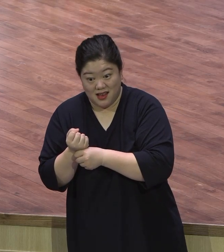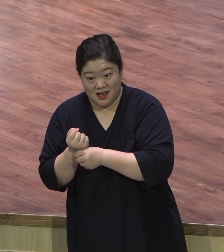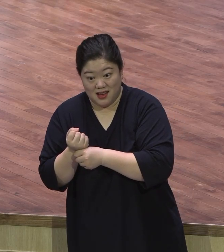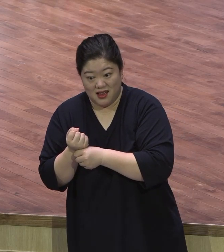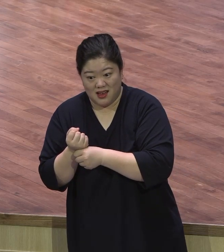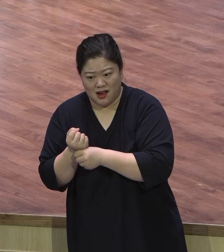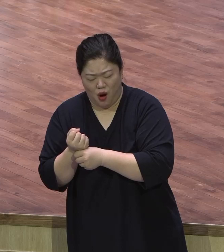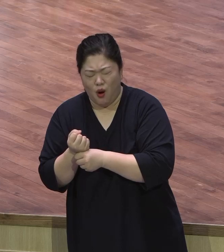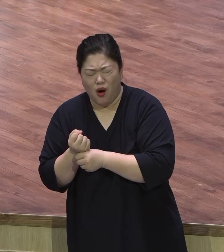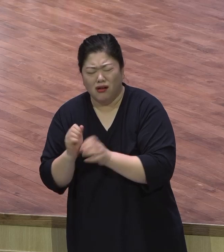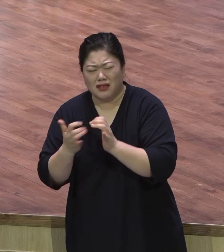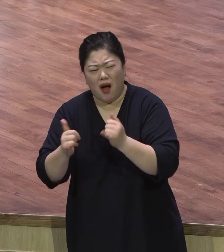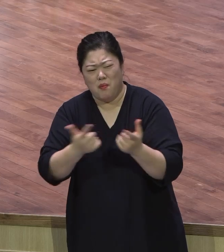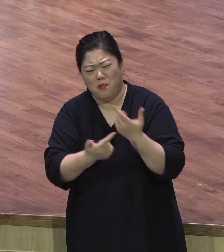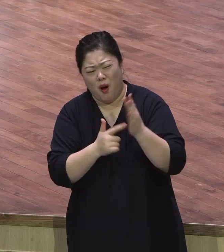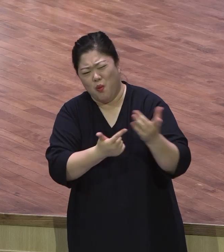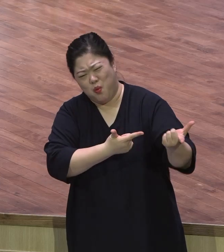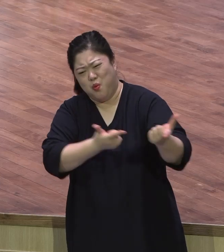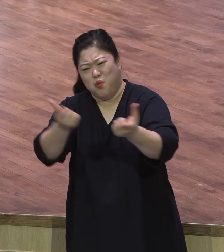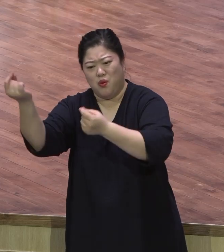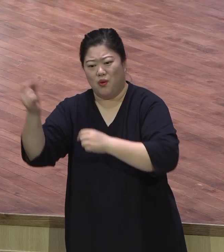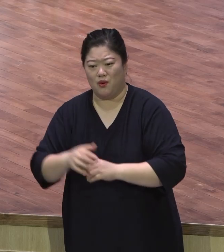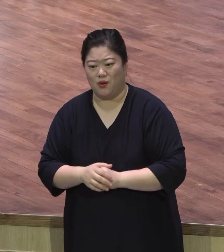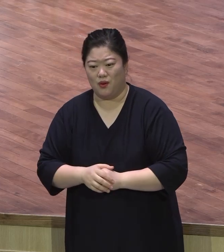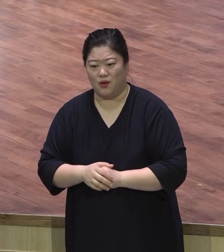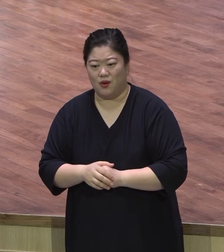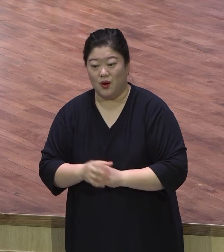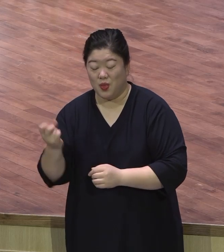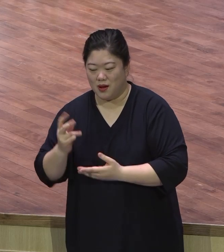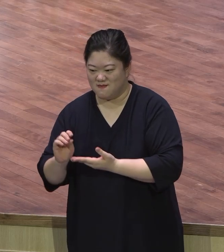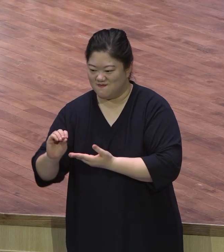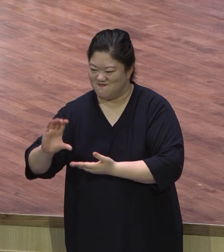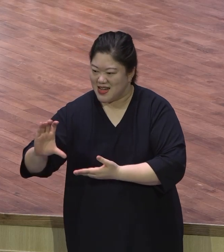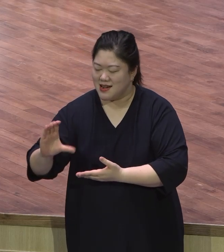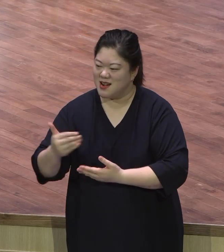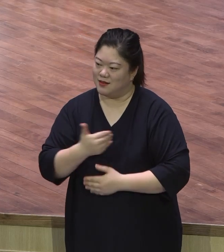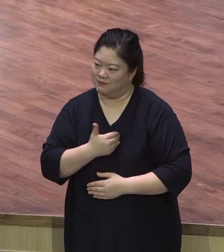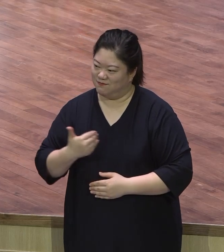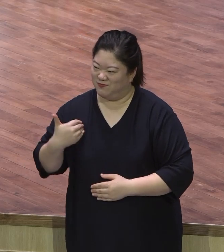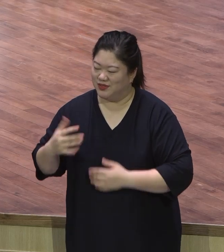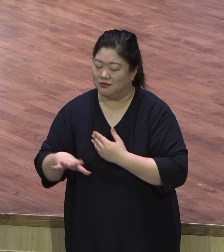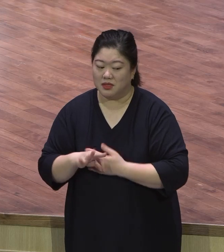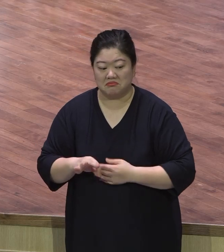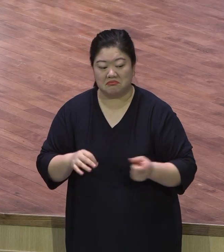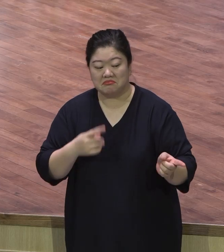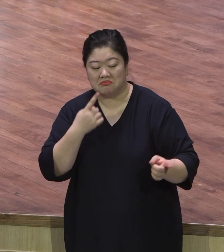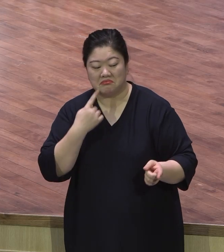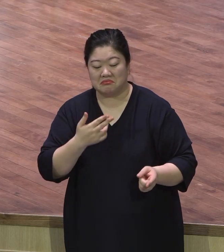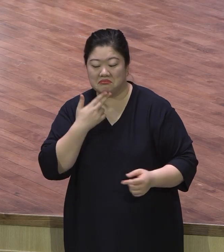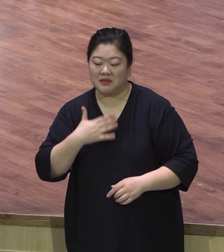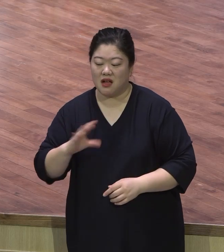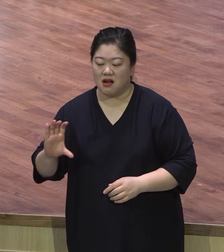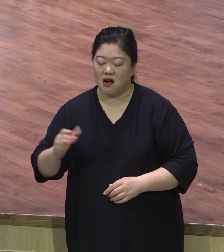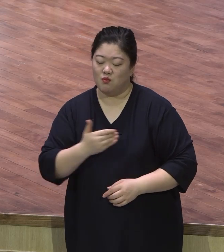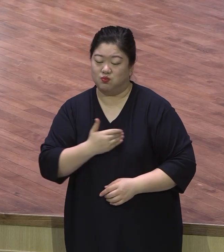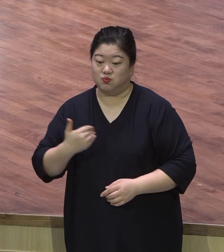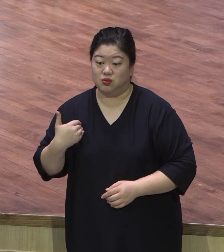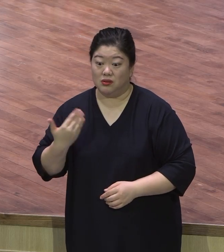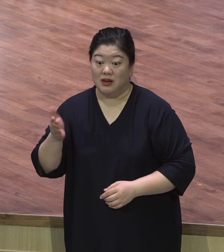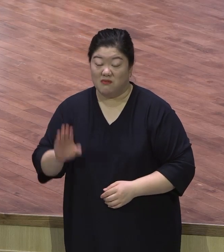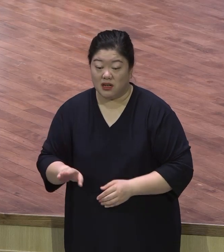그것이 다 그것이 그것이 세상 부를 게 없어 보이죠 예수님이 말씀하신 거예요 그렇게 된다